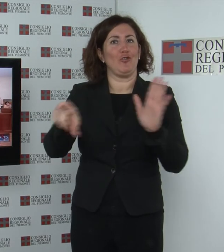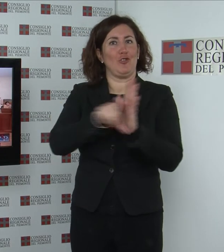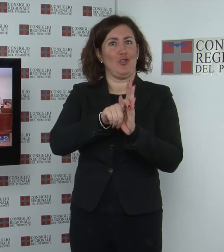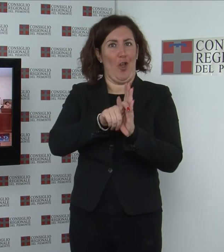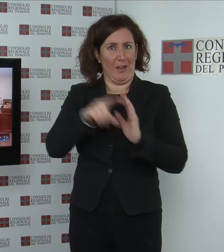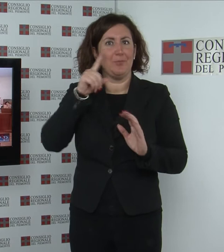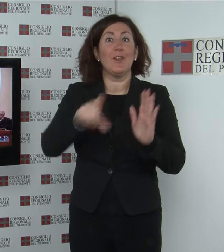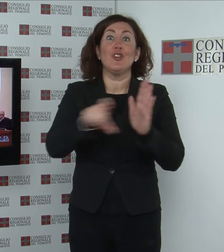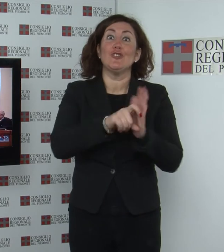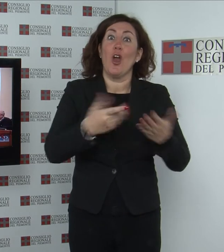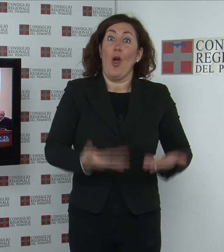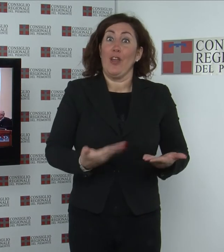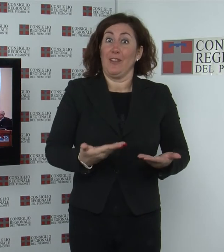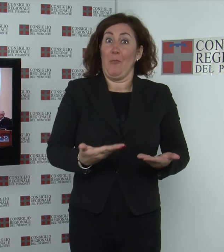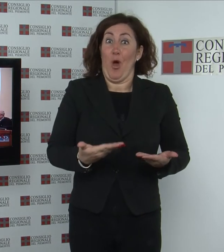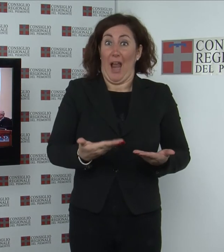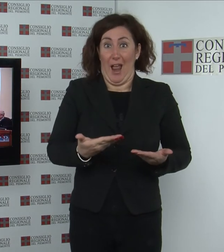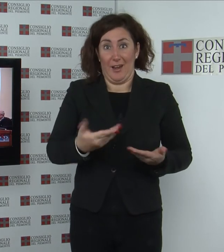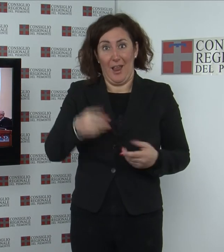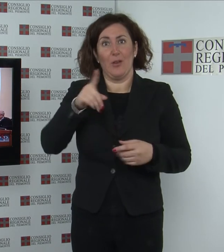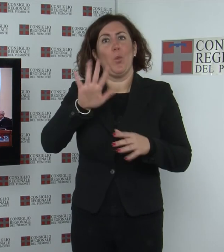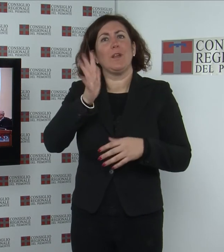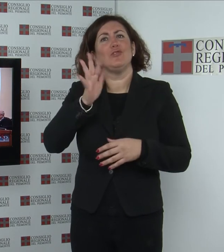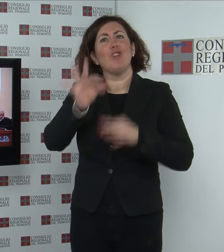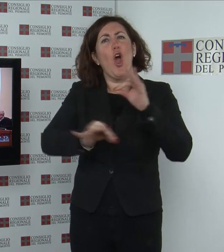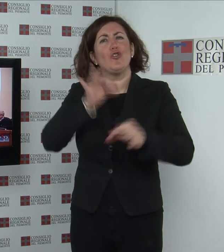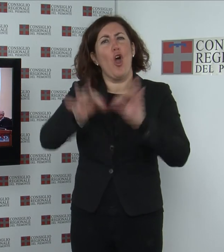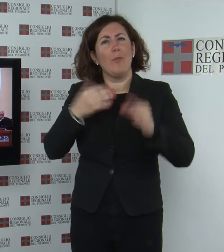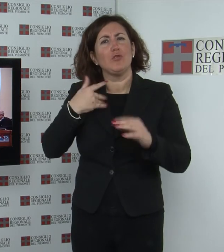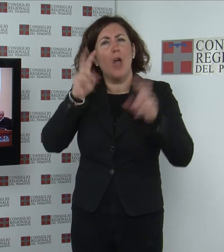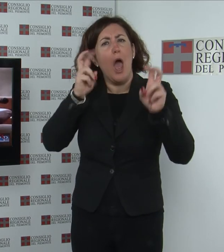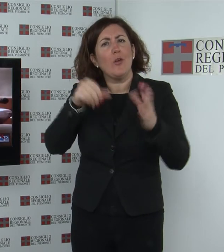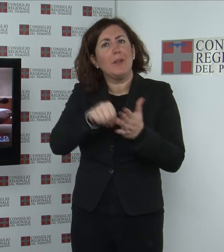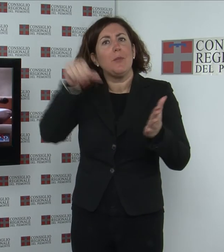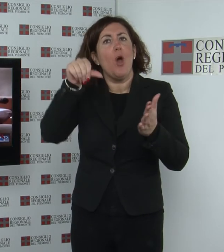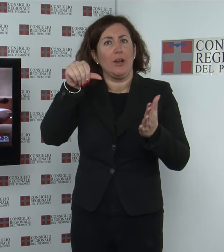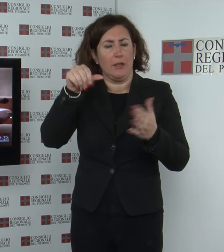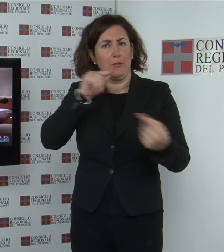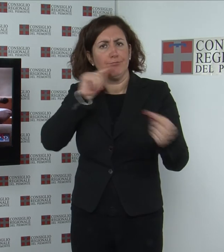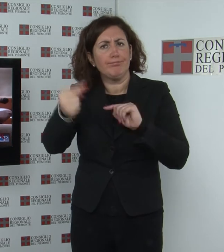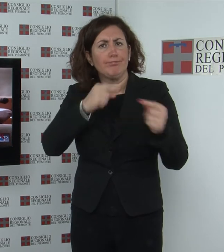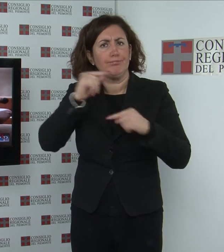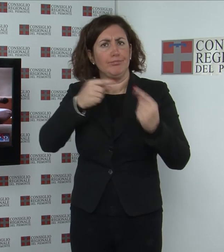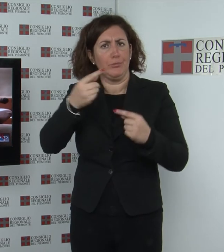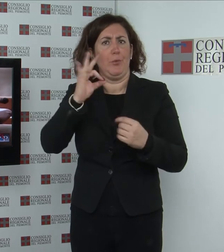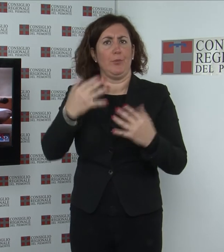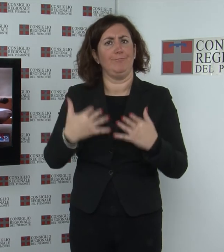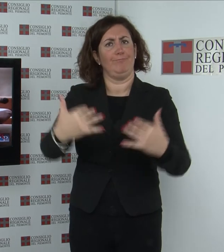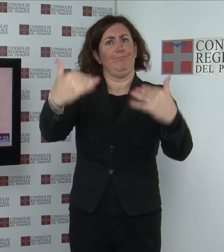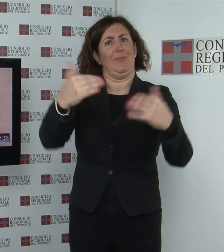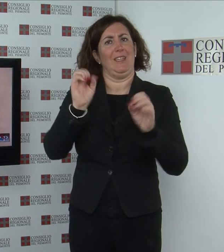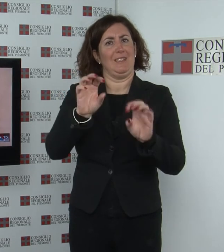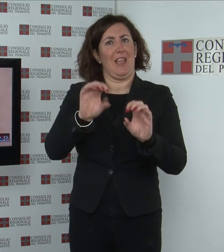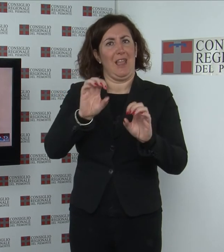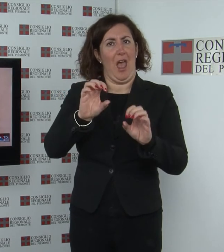storia contemporanea sono stati affrontati il 15 ottobre a Palazzo Lascaris nell'incontro rivolto agli insegnanti in vista dell'annuale concorso per le scuole